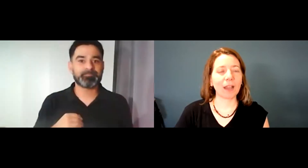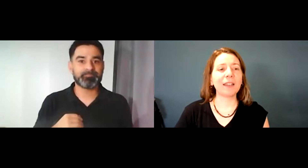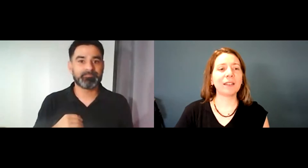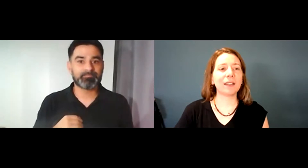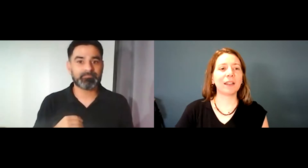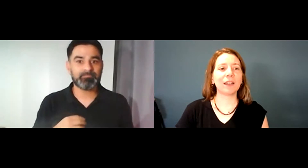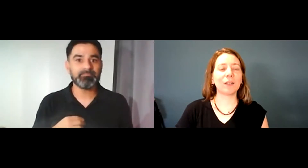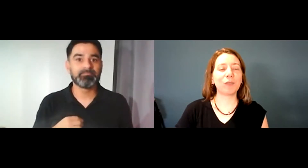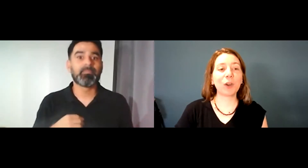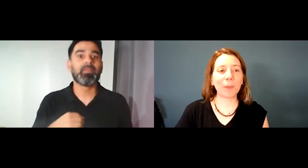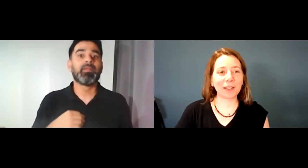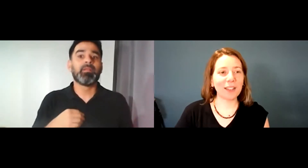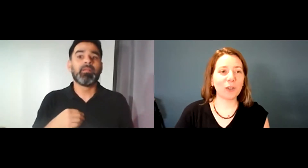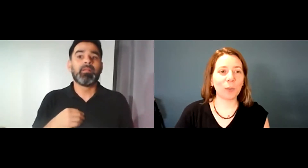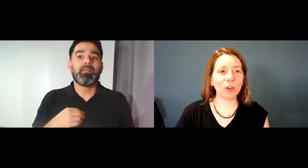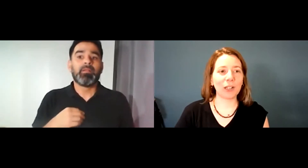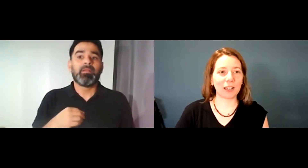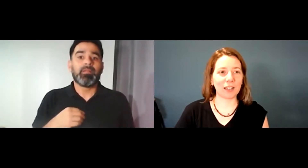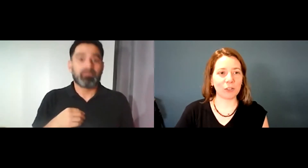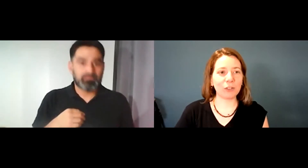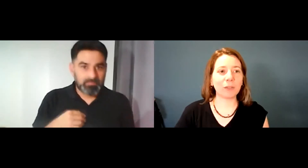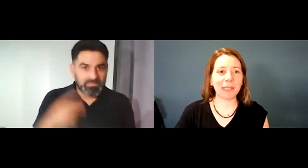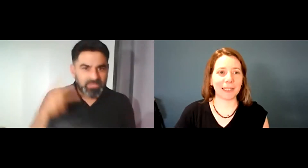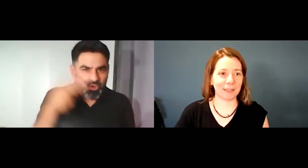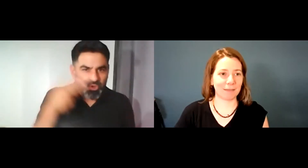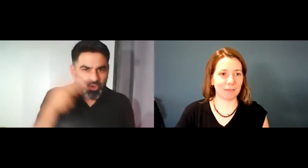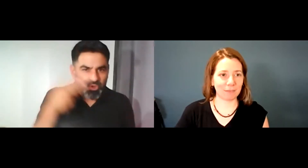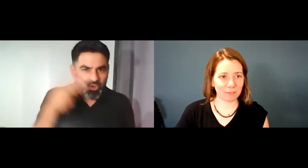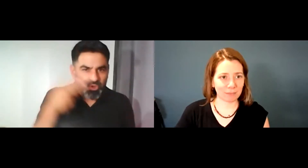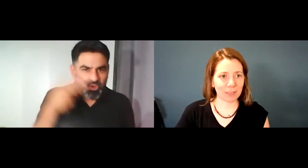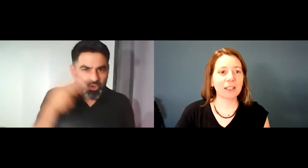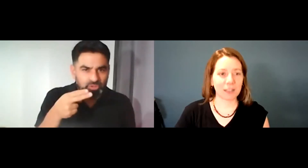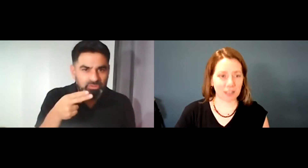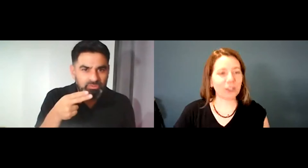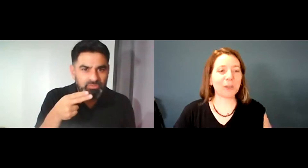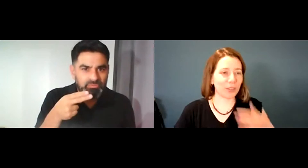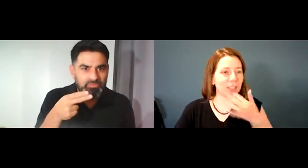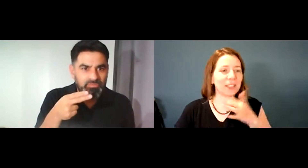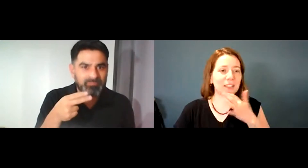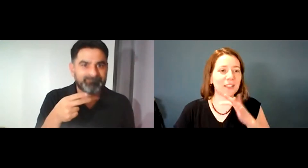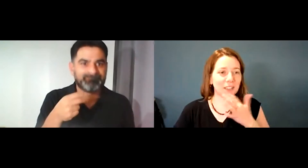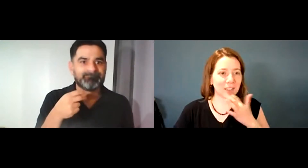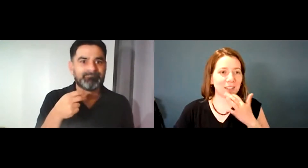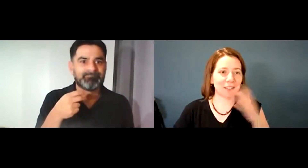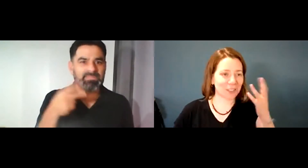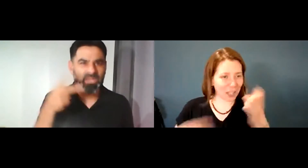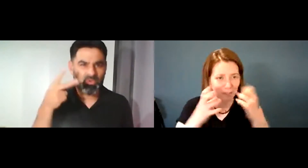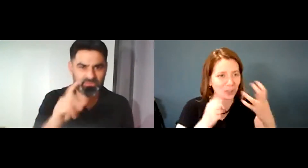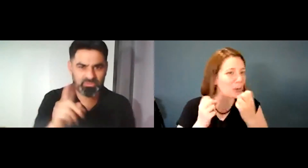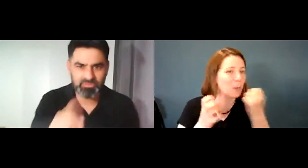Este fue compartido un poco la creación con Belén. Se cortó, pero te entendí, te entendí. Ya recuperé